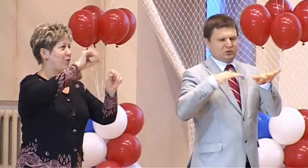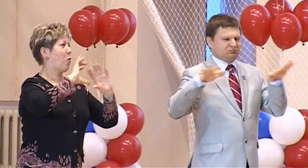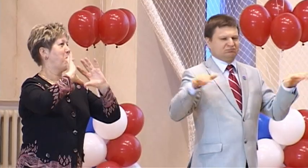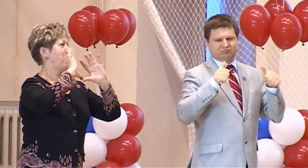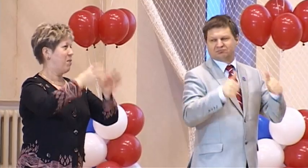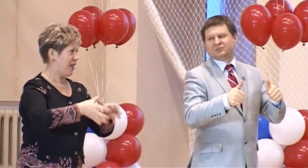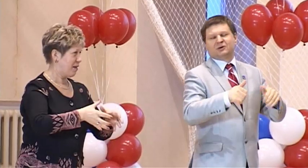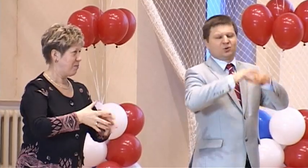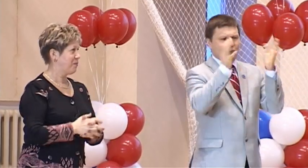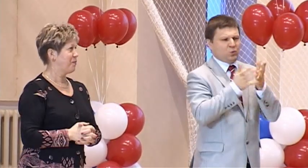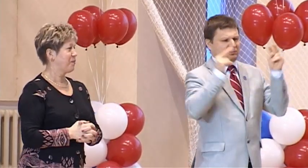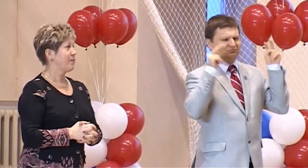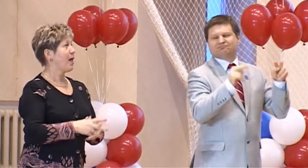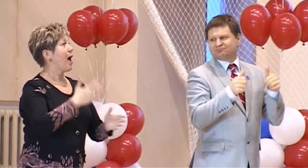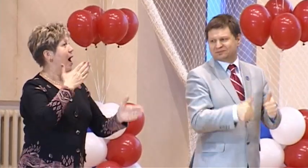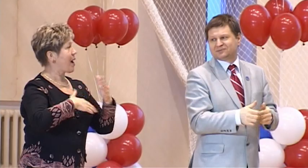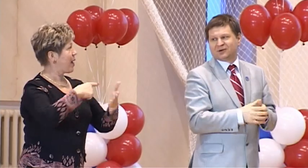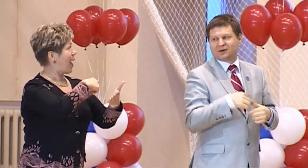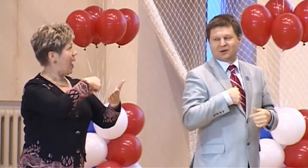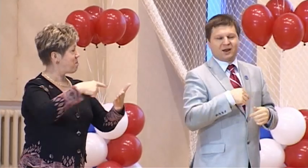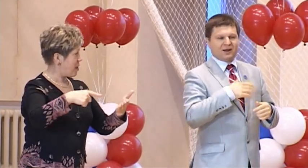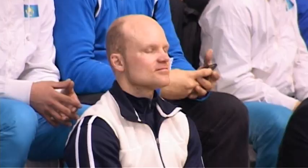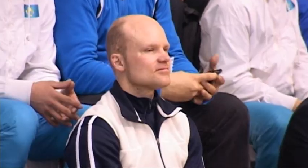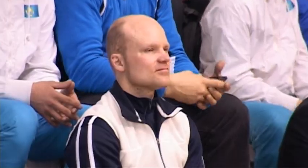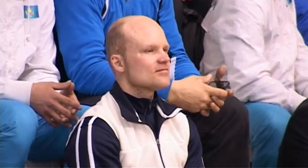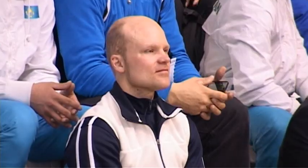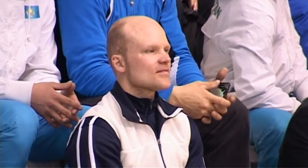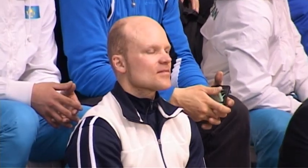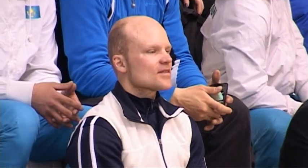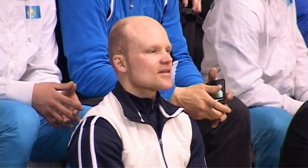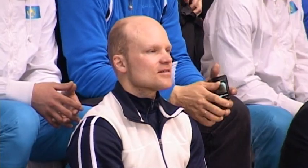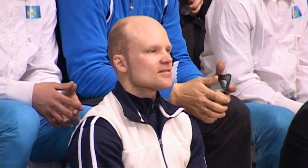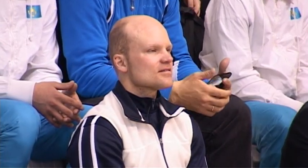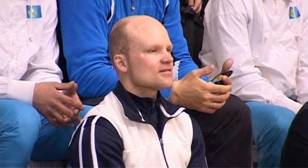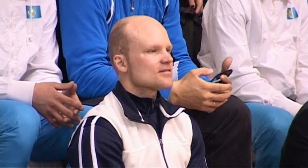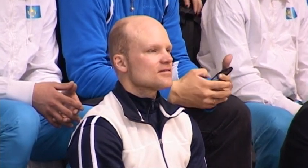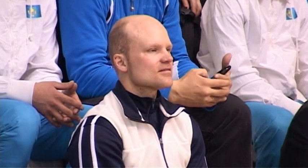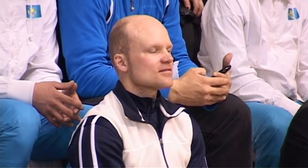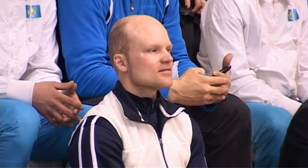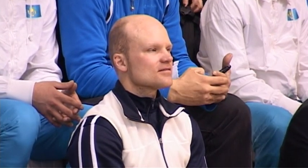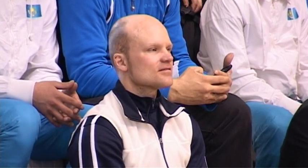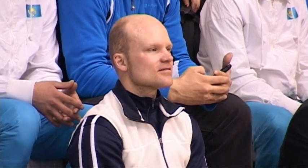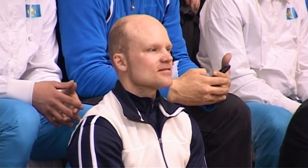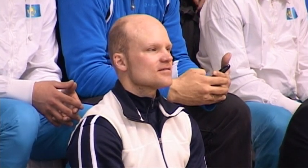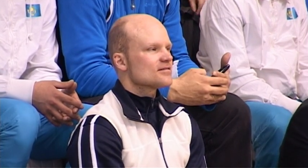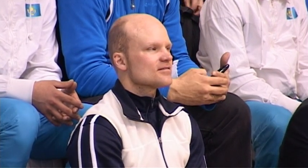предстоит выявить победителей в индивидуальных, спринтерских и эстафетных гонках, а также дуатлонах и масс-стартах.